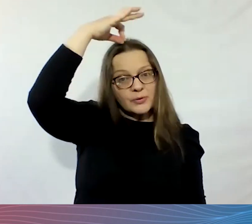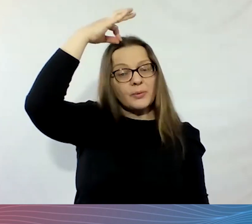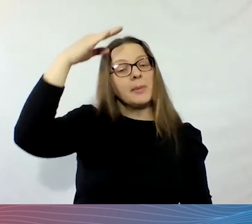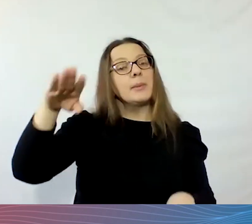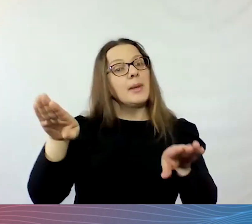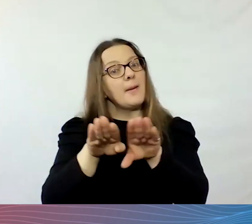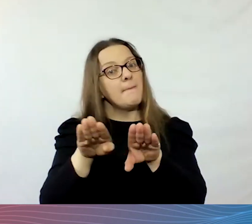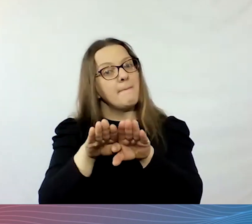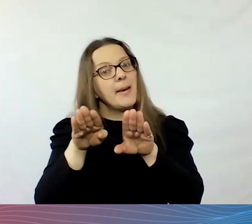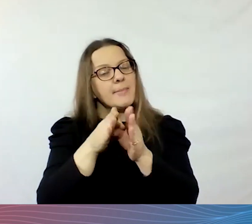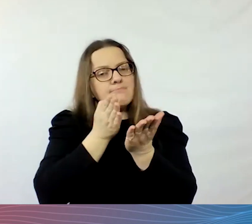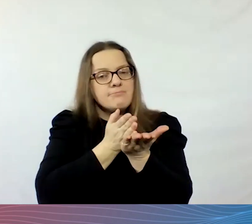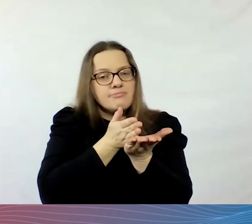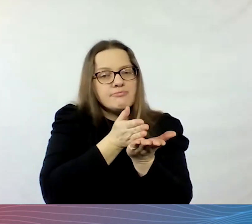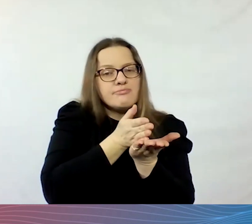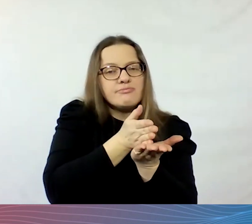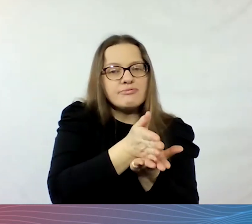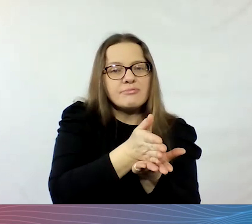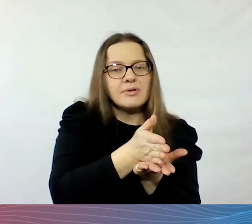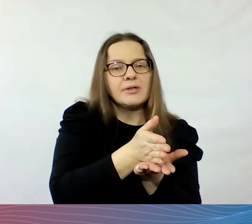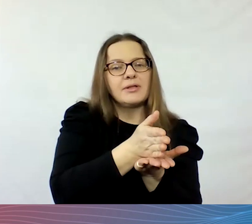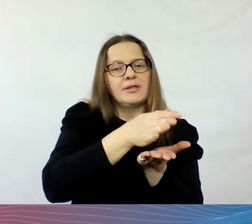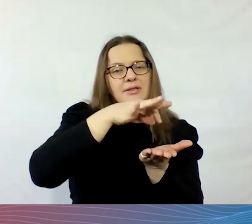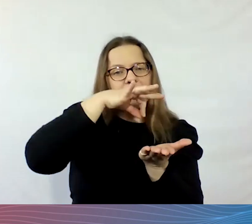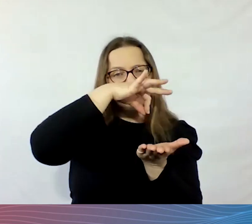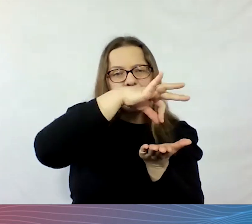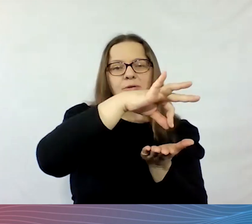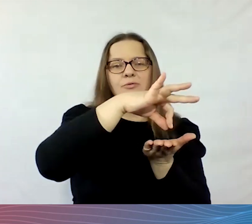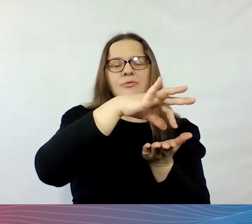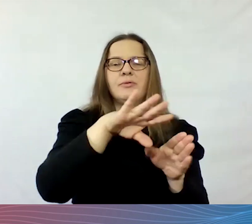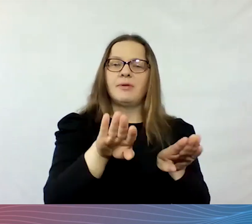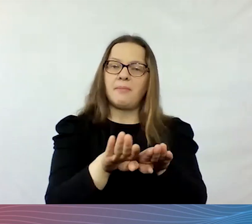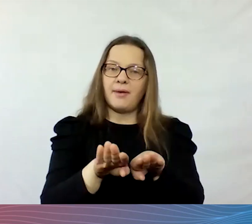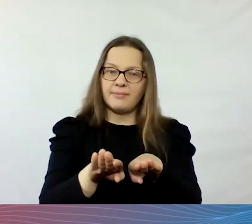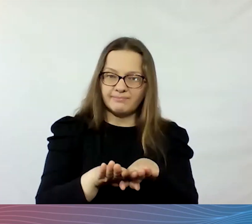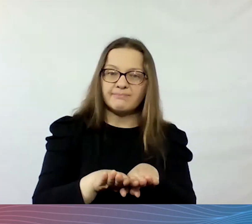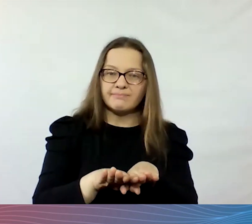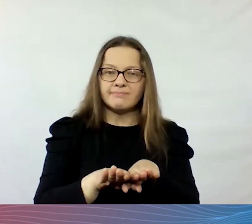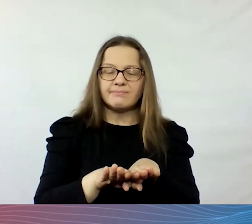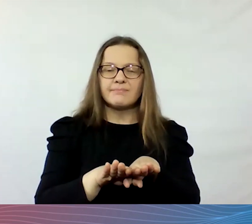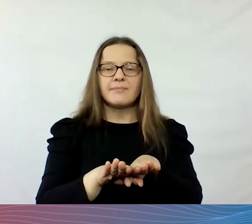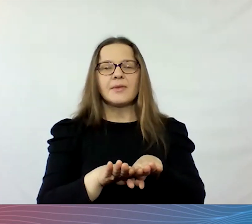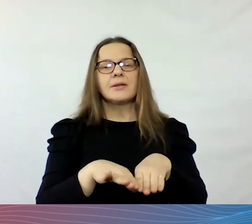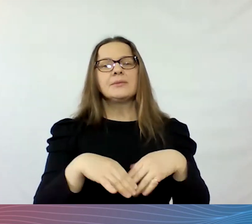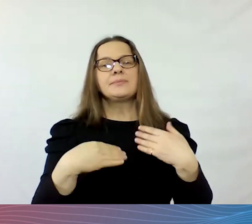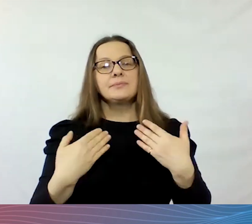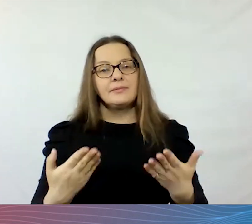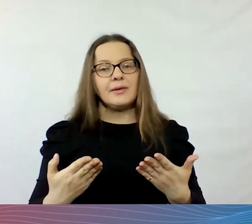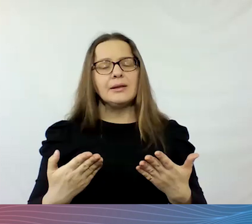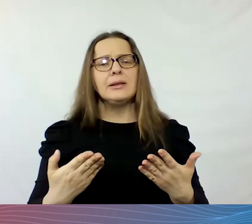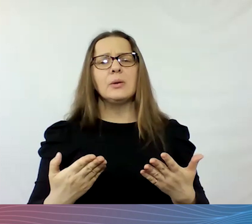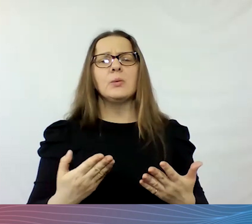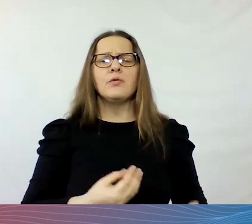andar aqui, irmãos, é stoiquel. Esse andar estoiquel, irmão, o andar peripatel de cada um no dia a